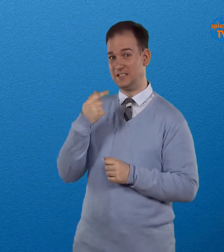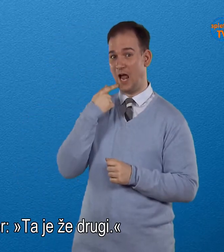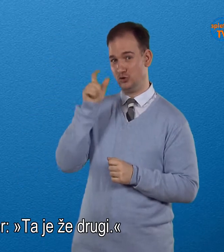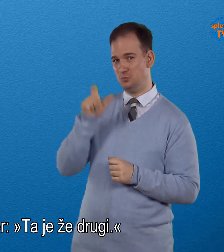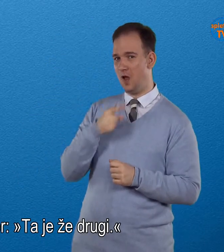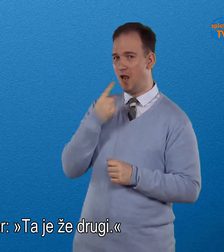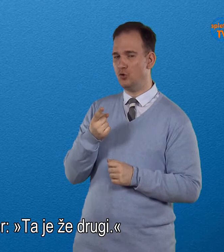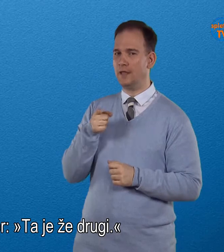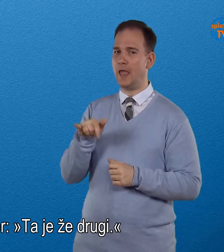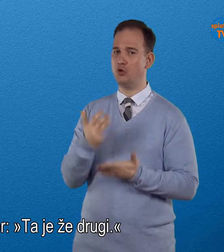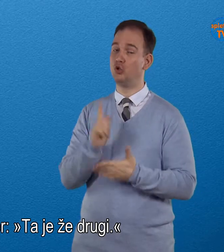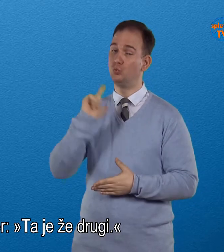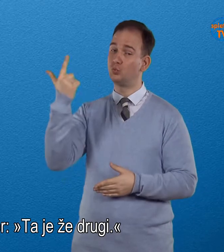Gašper pravi: "A je že drugi."